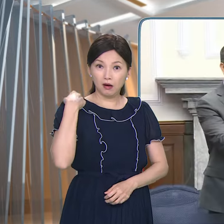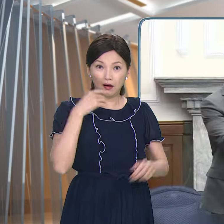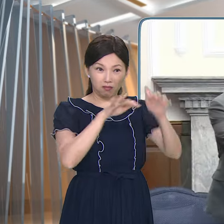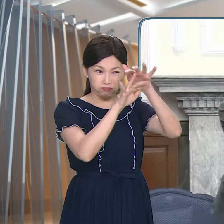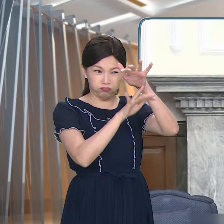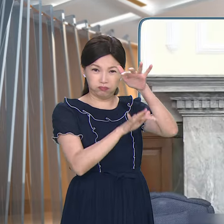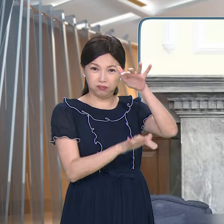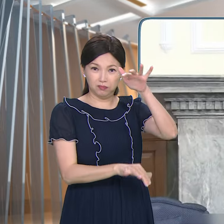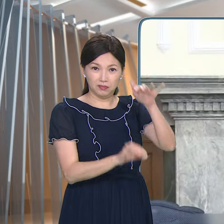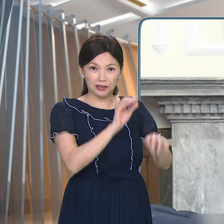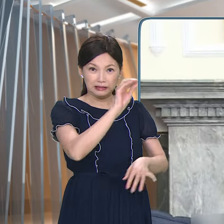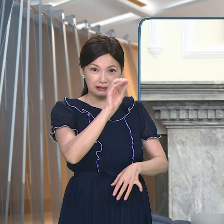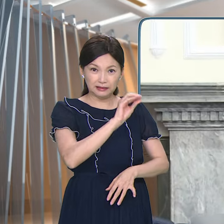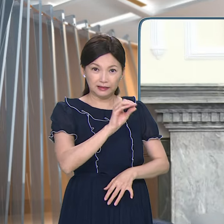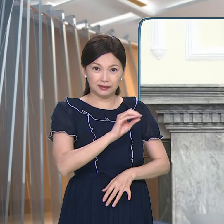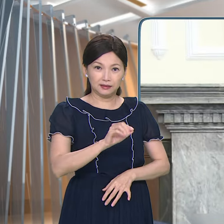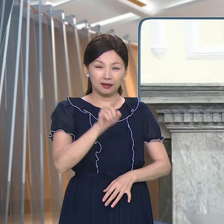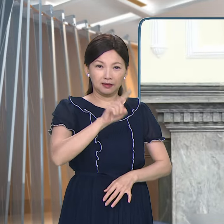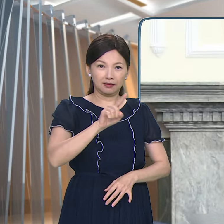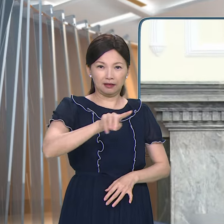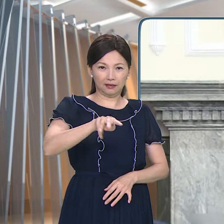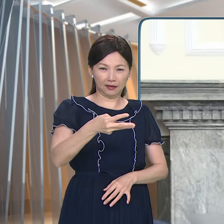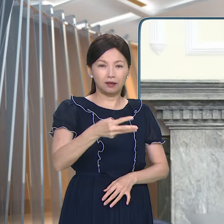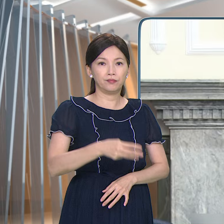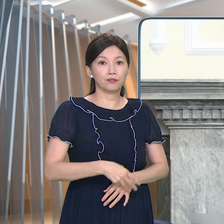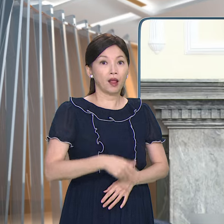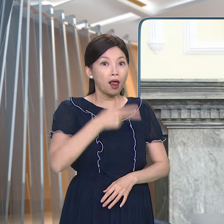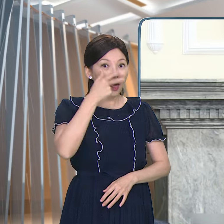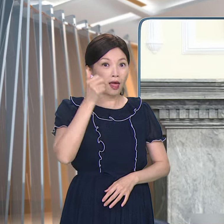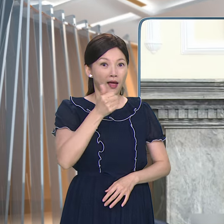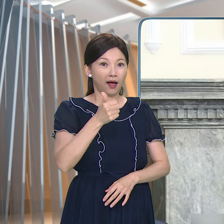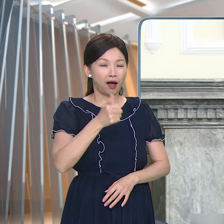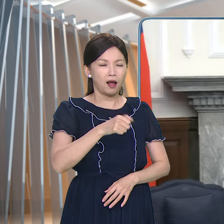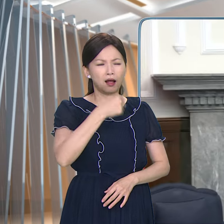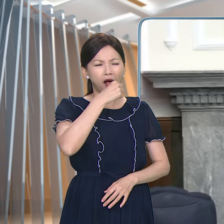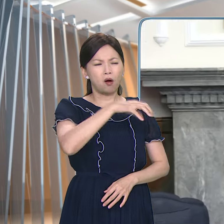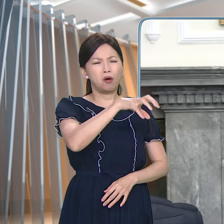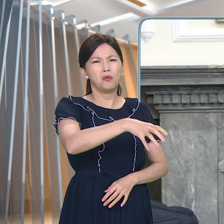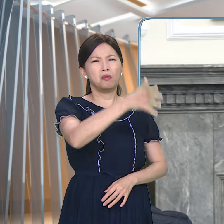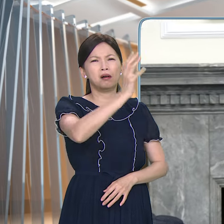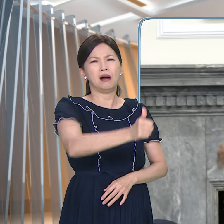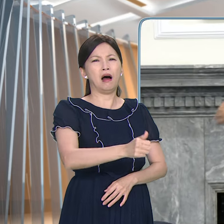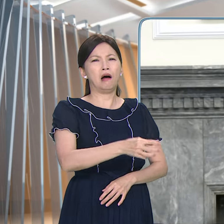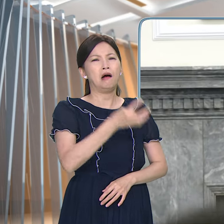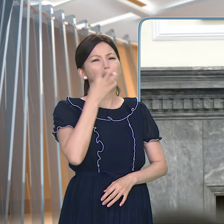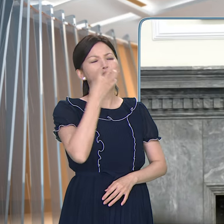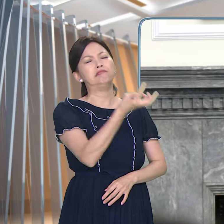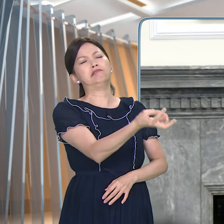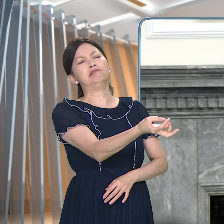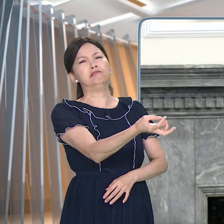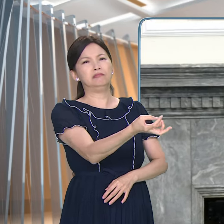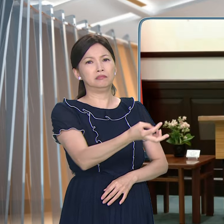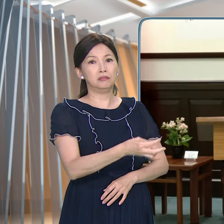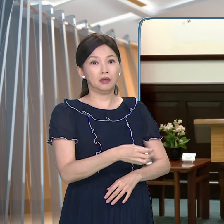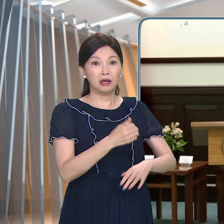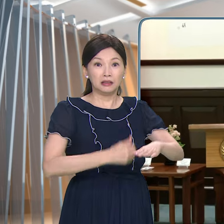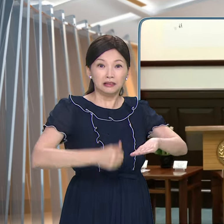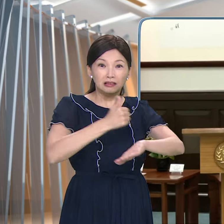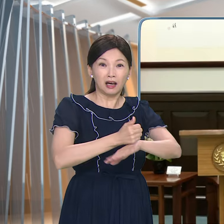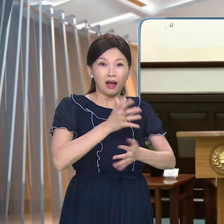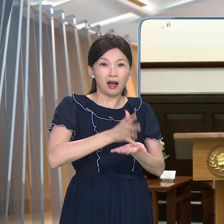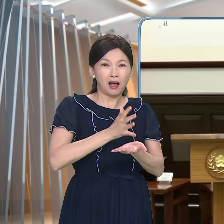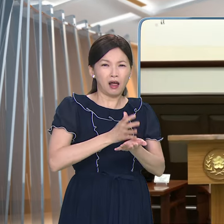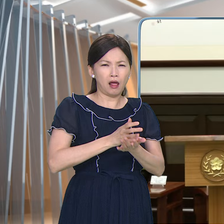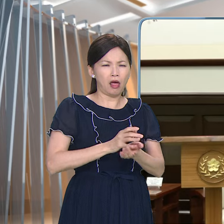晚以将近1300字篇幅，用台湾地区领导人形容赖清德的演说，